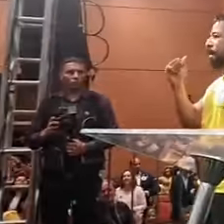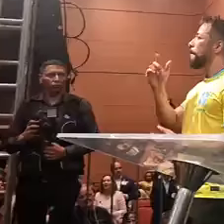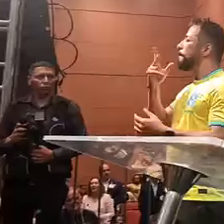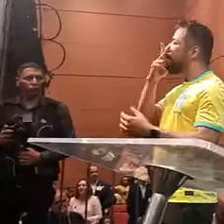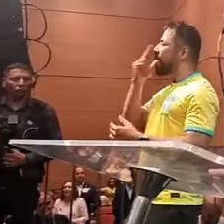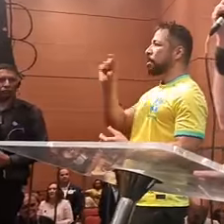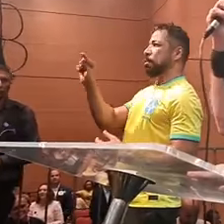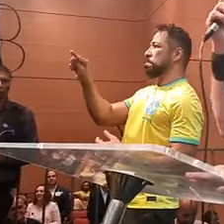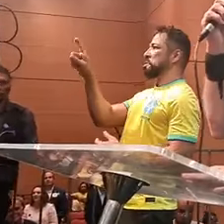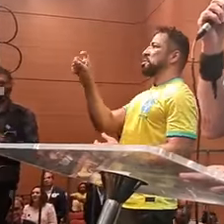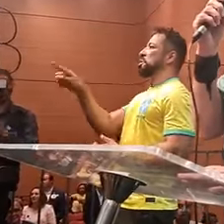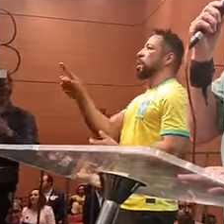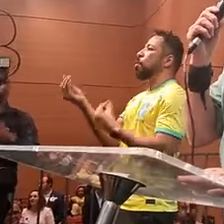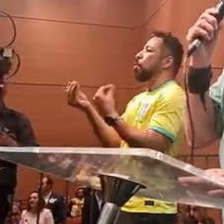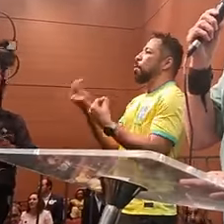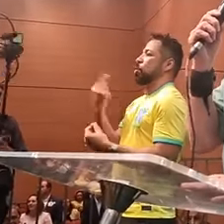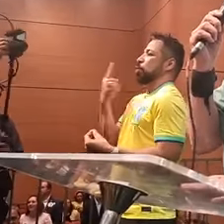A minha